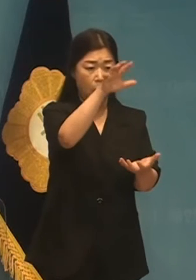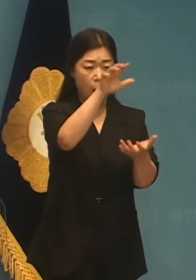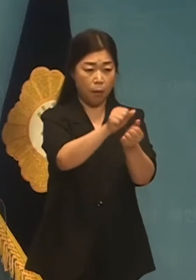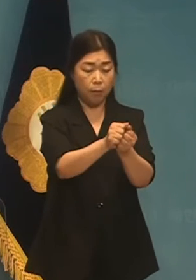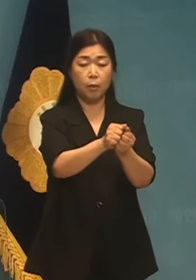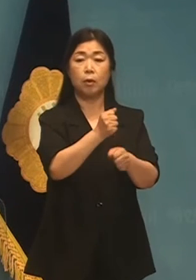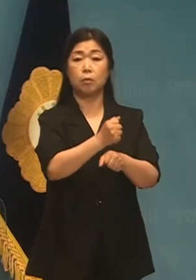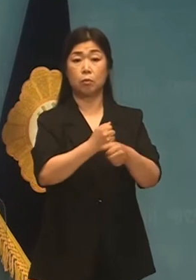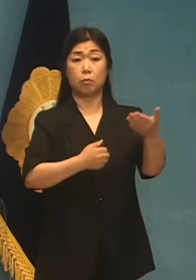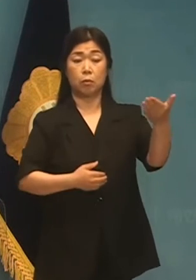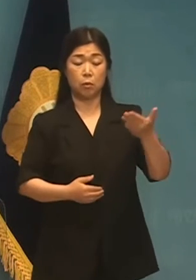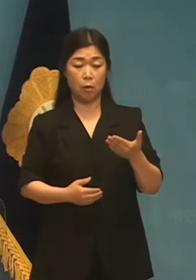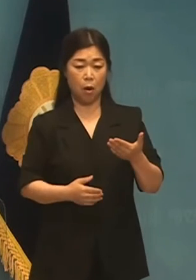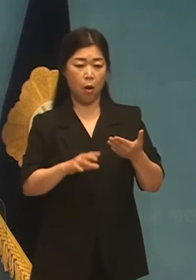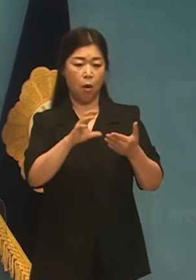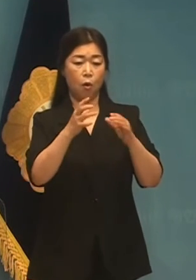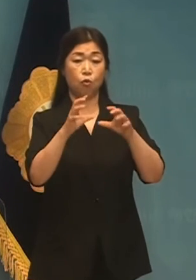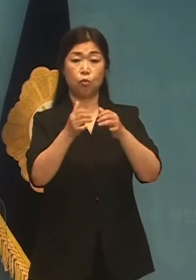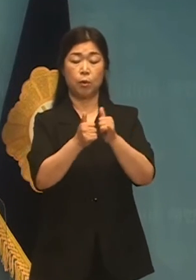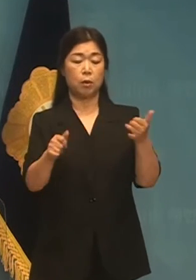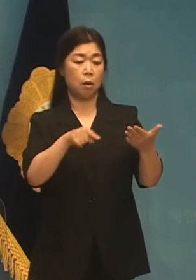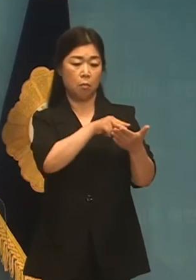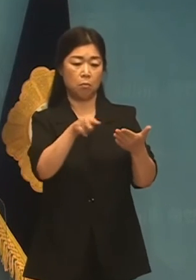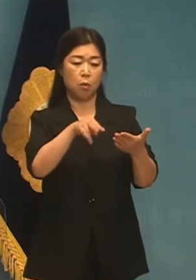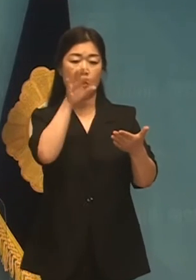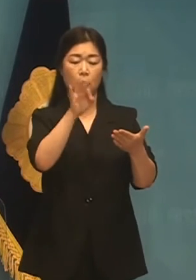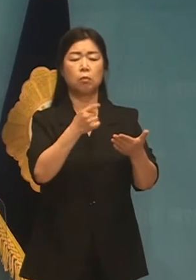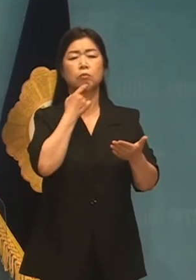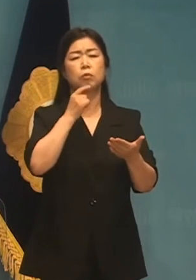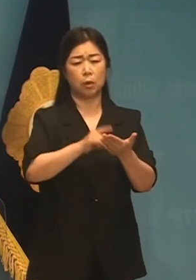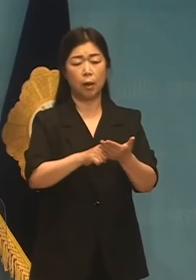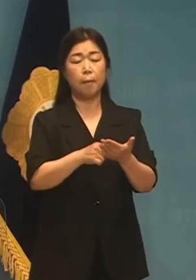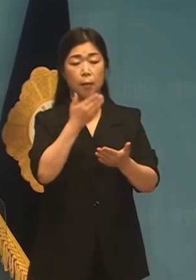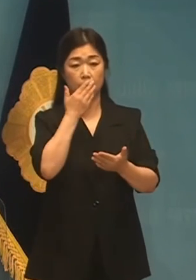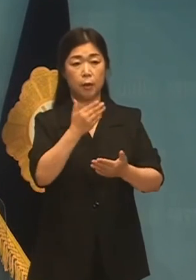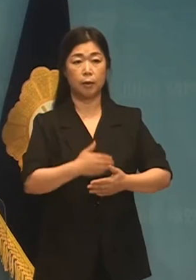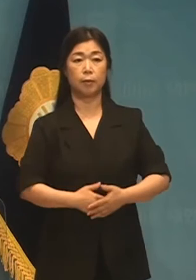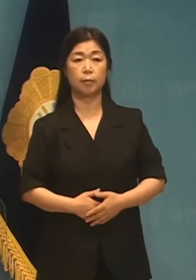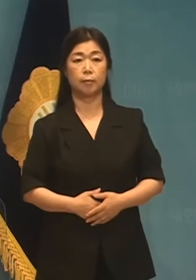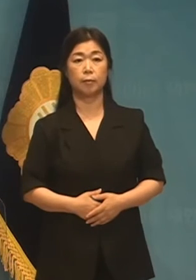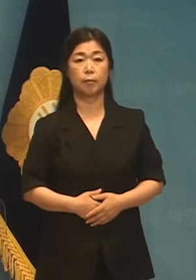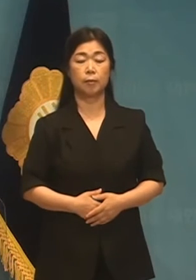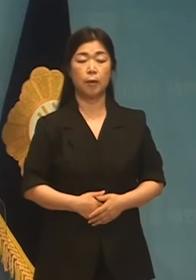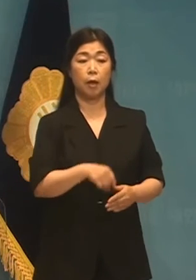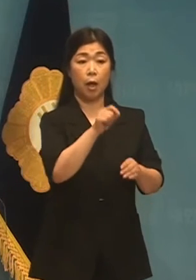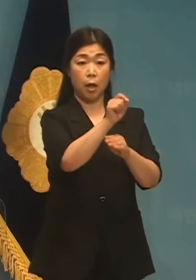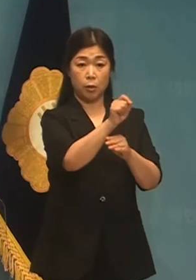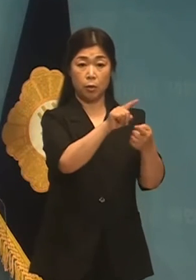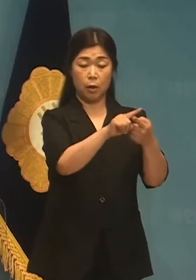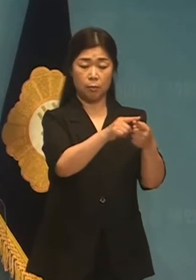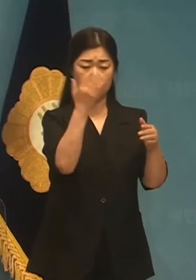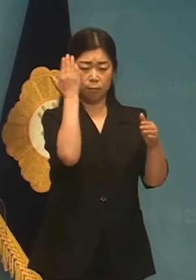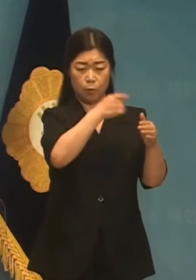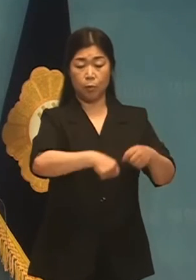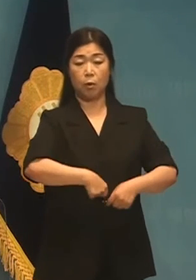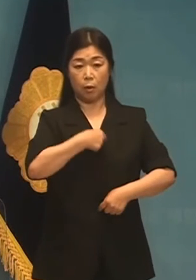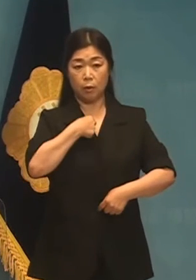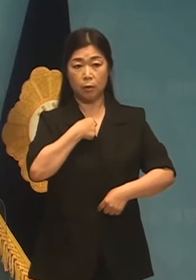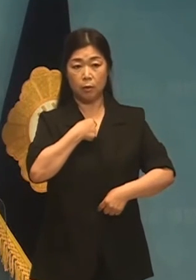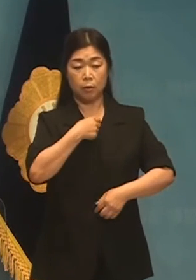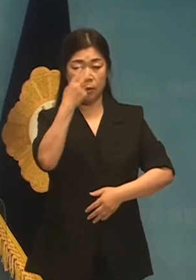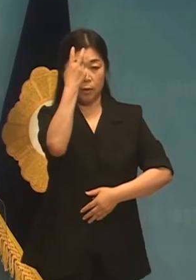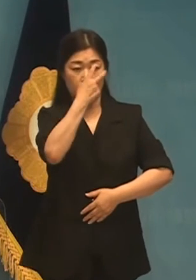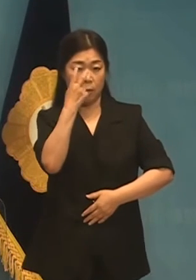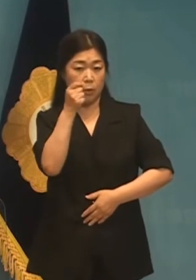돼서 국민이 쉽게 열람해 보게 될 것입니다. 행정에 대한 투명한 감시가